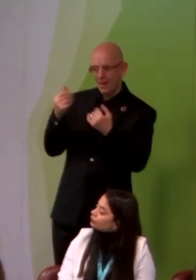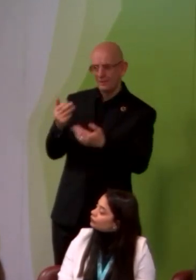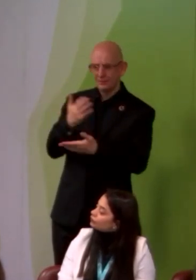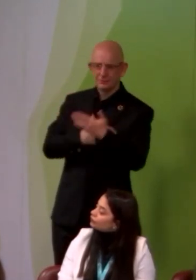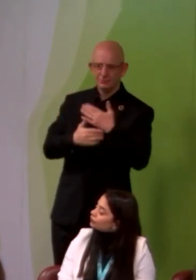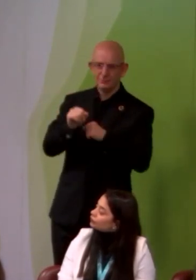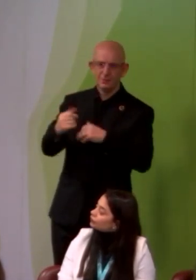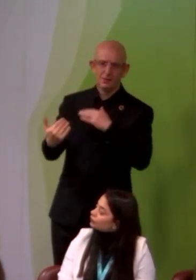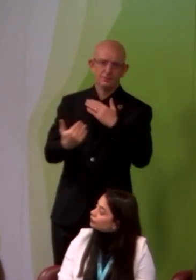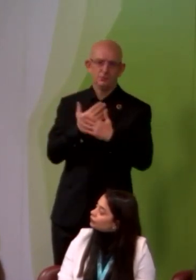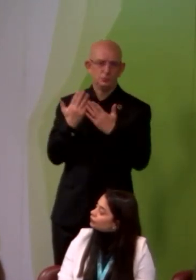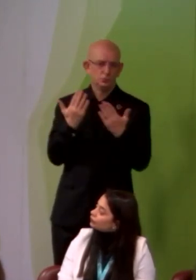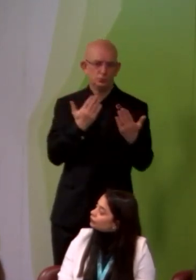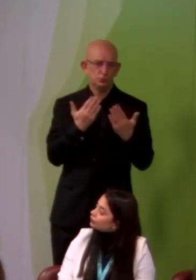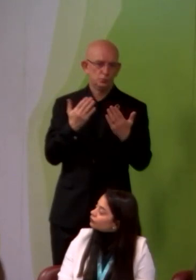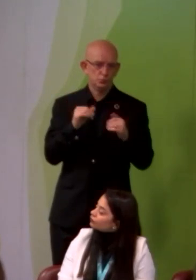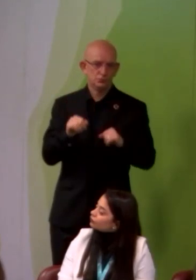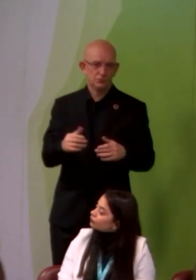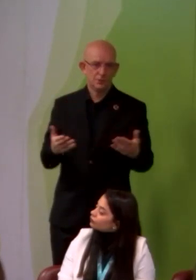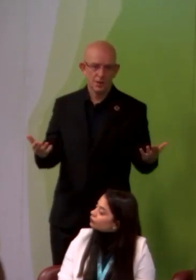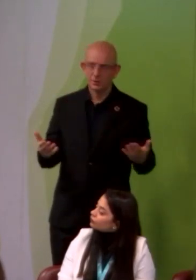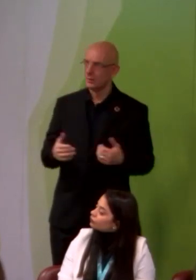et les enfants vivant avec handicapé,